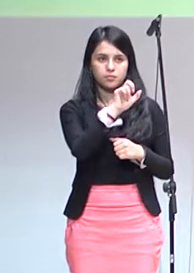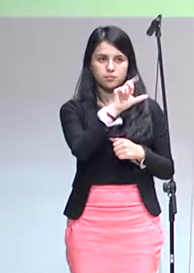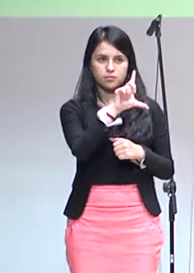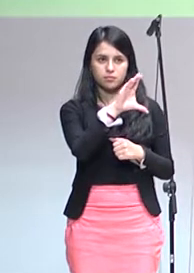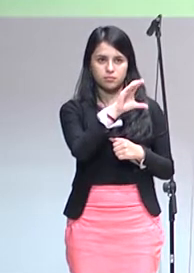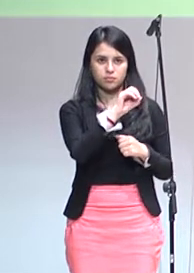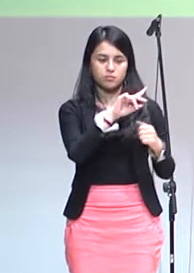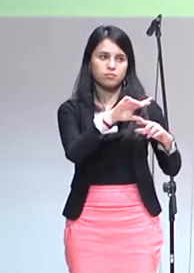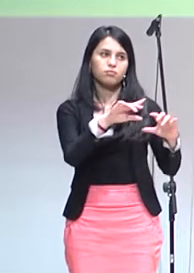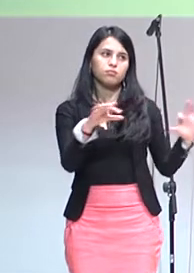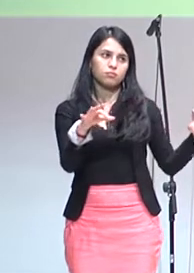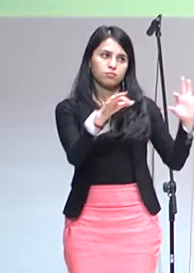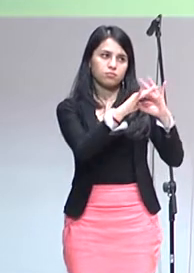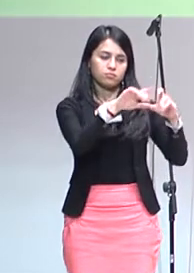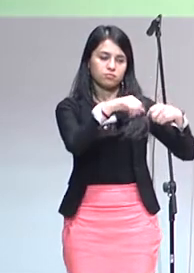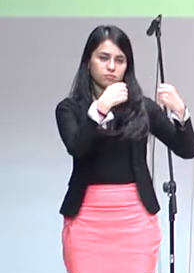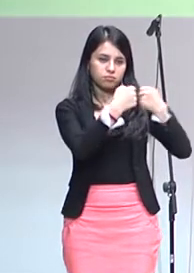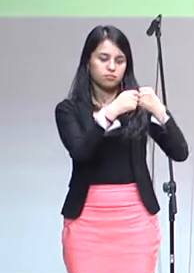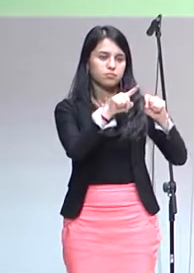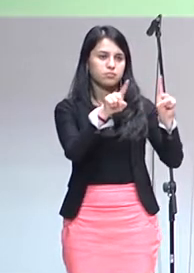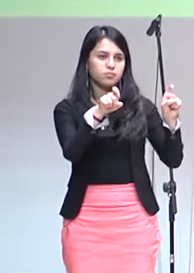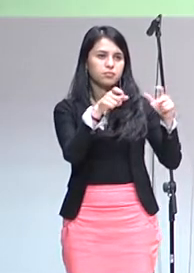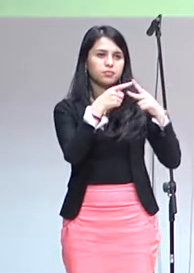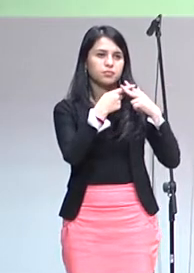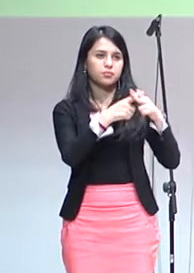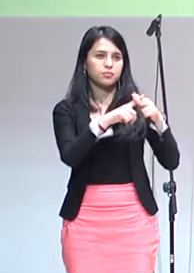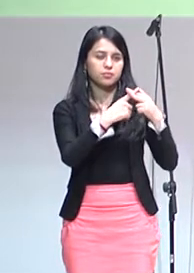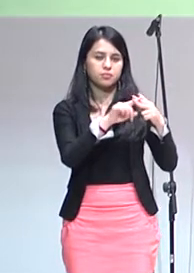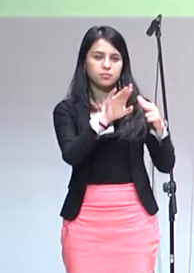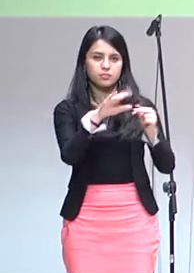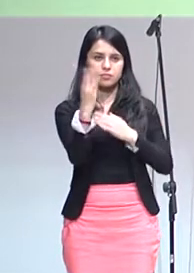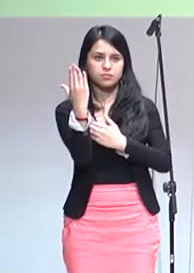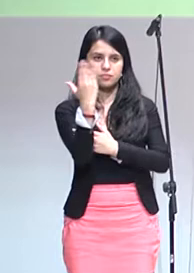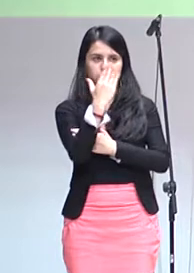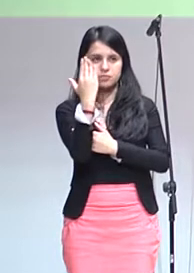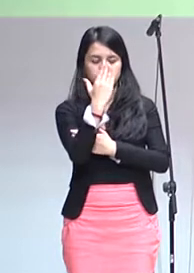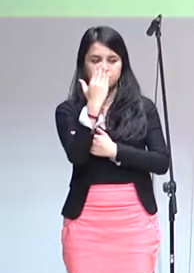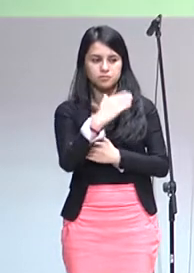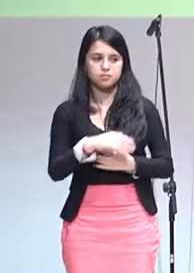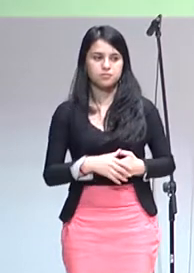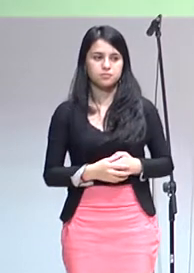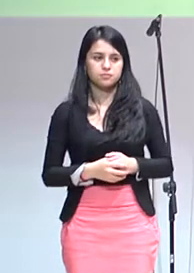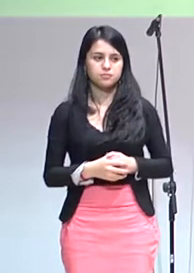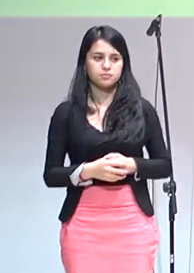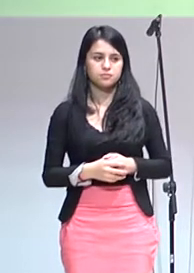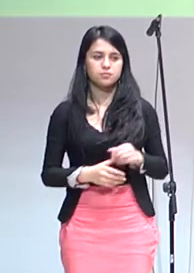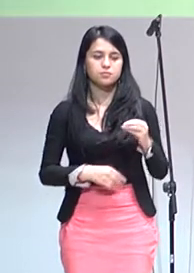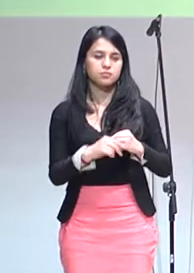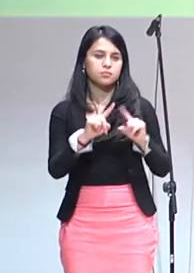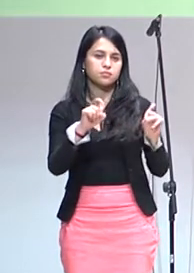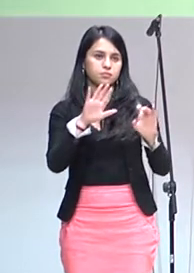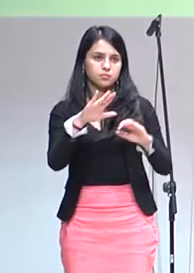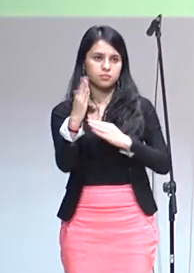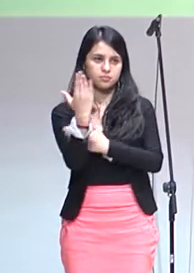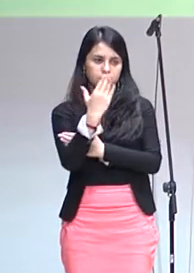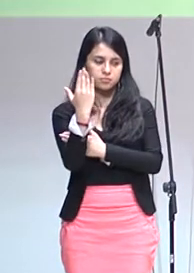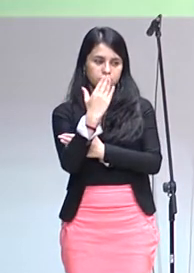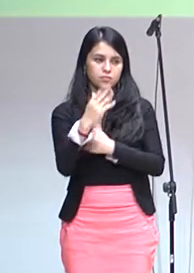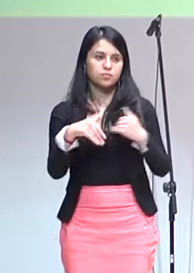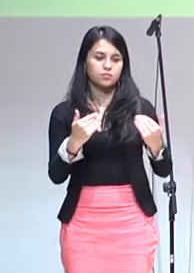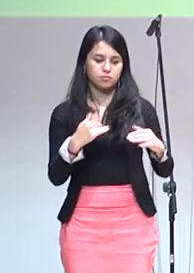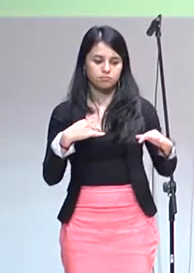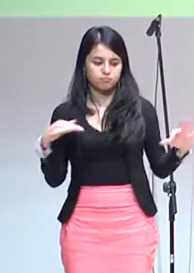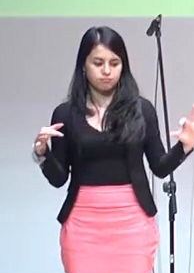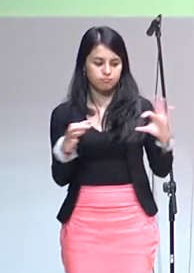para trabajar lo que tiene que ver con talleres de cine, talleres que tenían que ver con cine y cómo trabajábamos